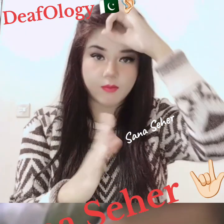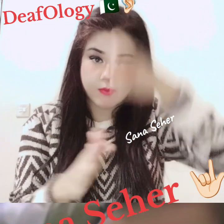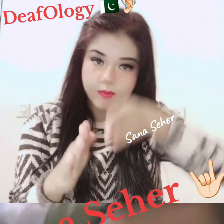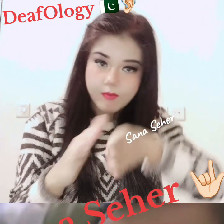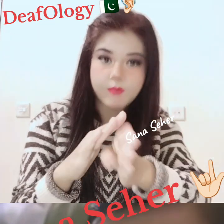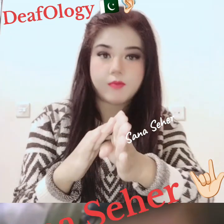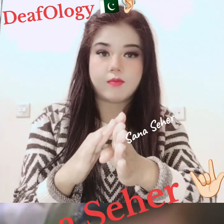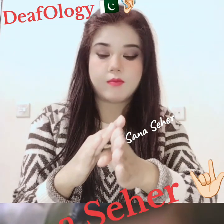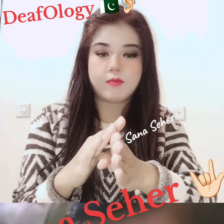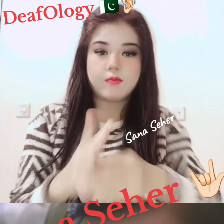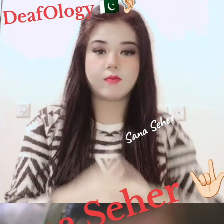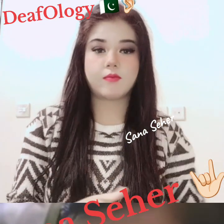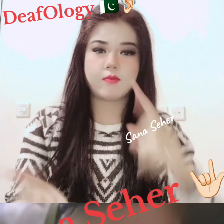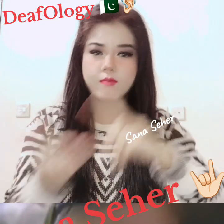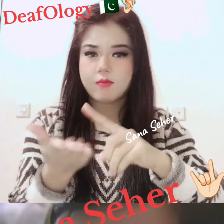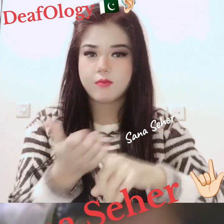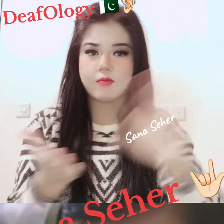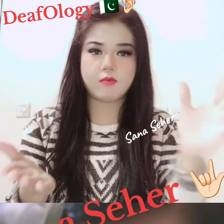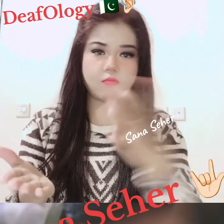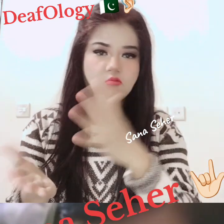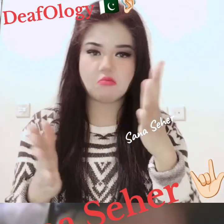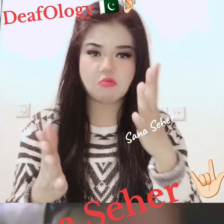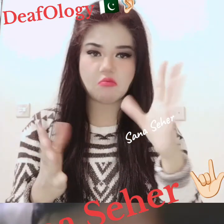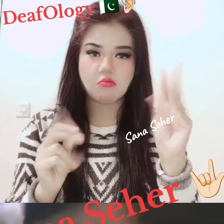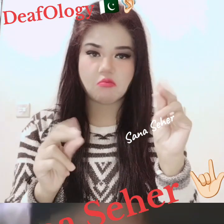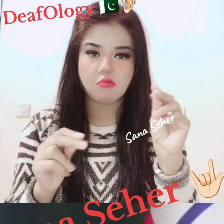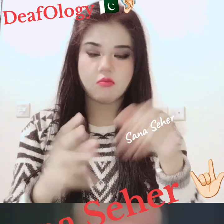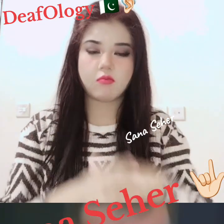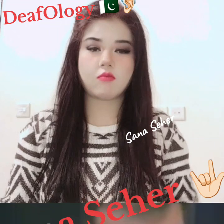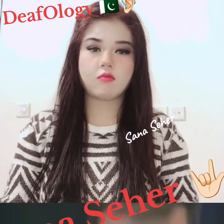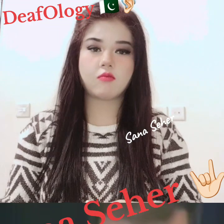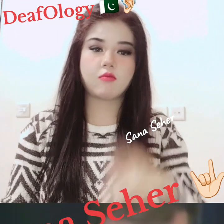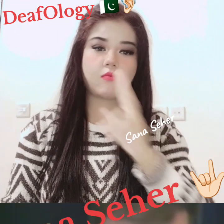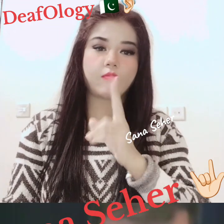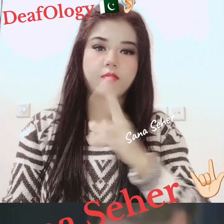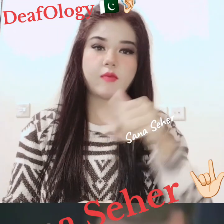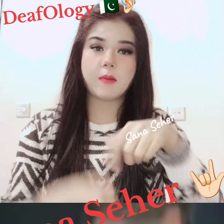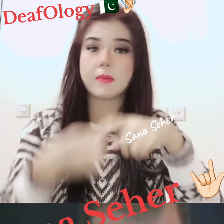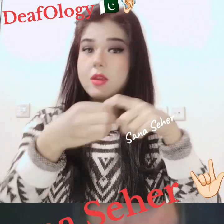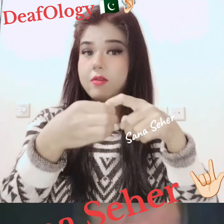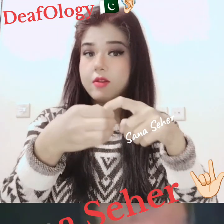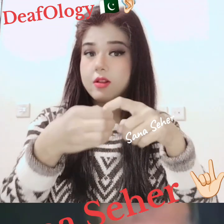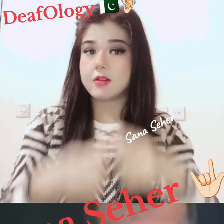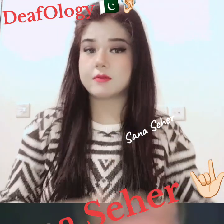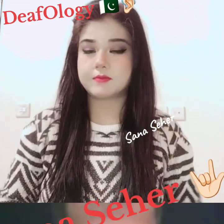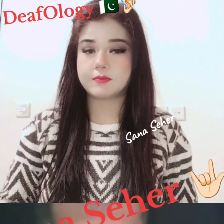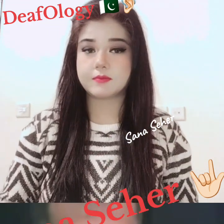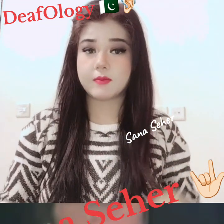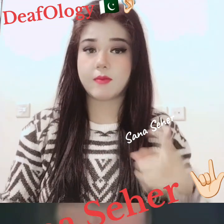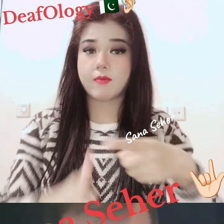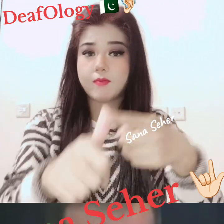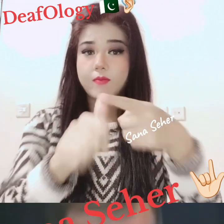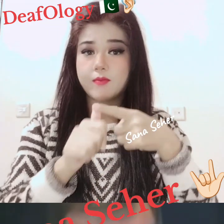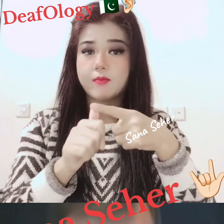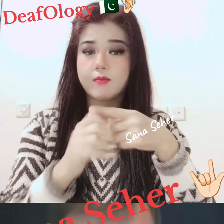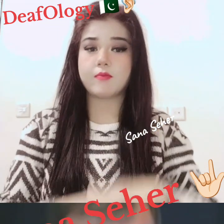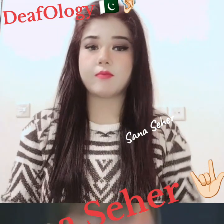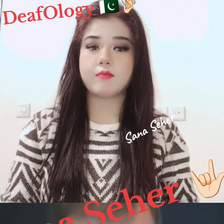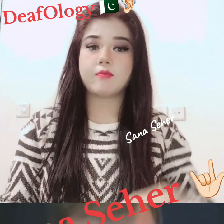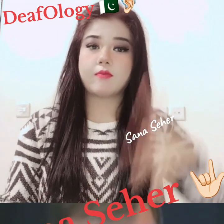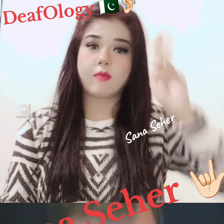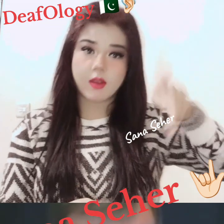تو کسی کو نہیں ہو رہی. سر ٹھیک، دیکھیں پوائنٹ یہ آپ یہ سوال کر رہے ہیں کہ آپ کی خیبر پختونخوا کی